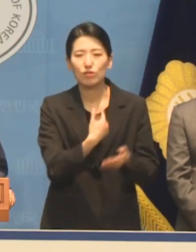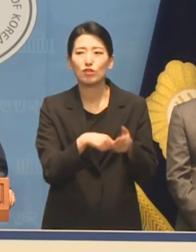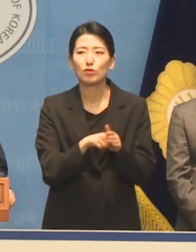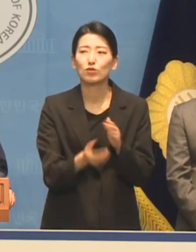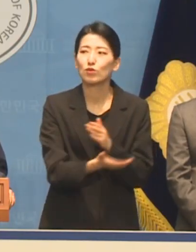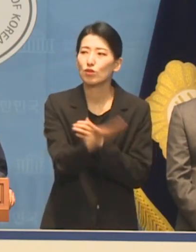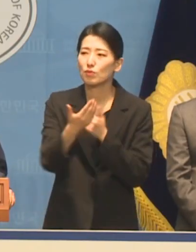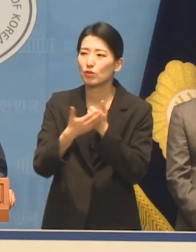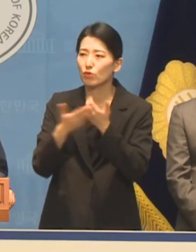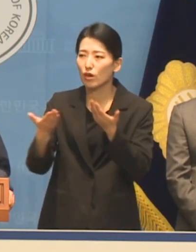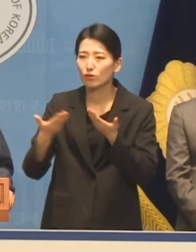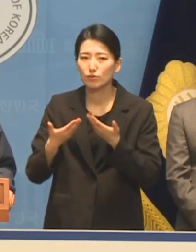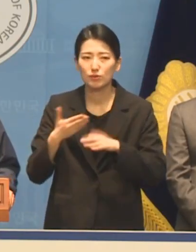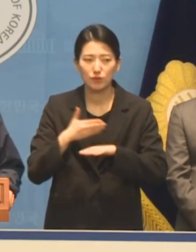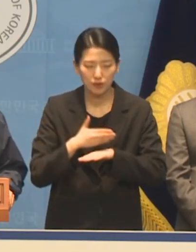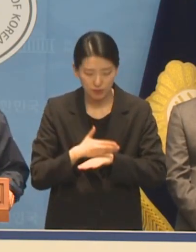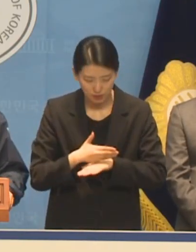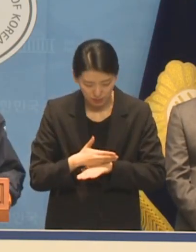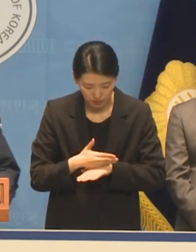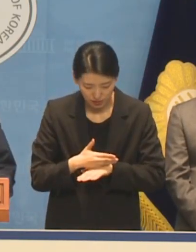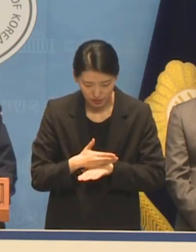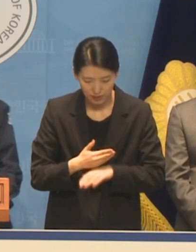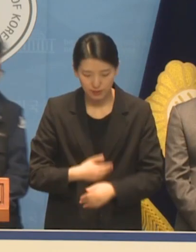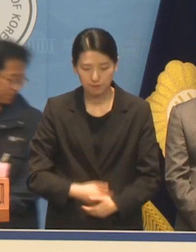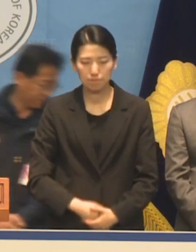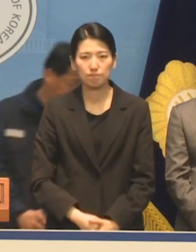도와주셨으면 감사하겠습니다. 감사합니다.